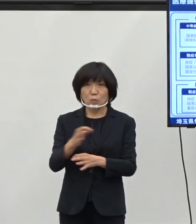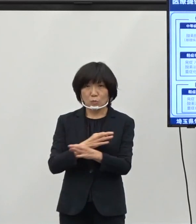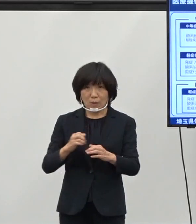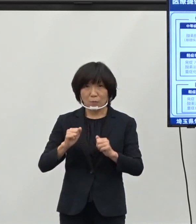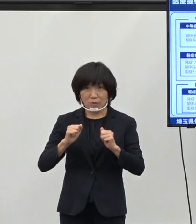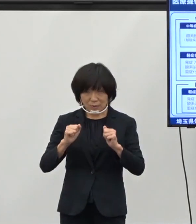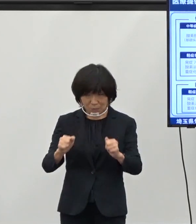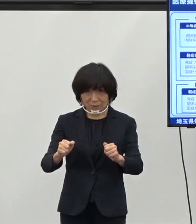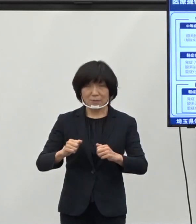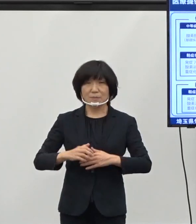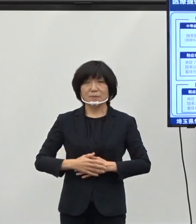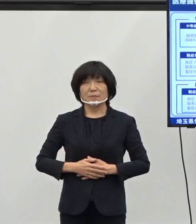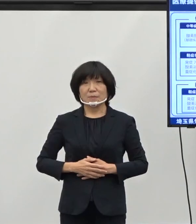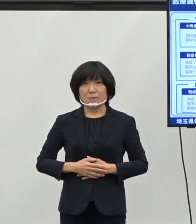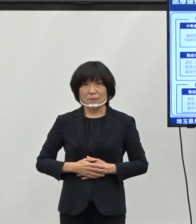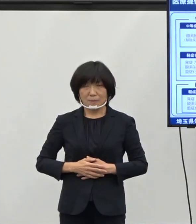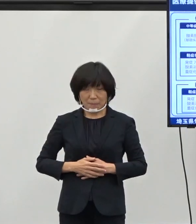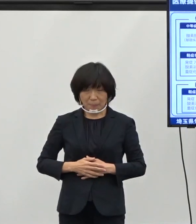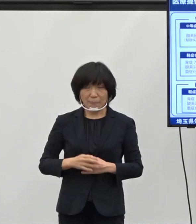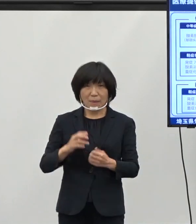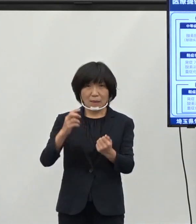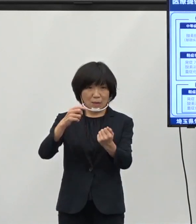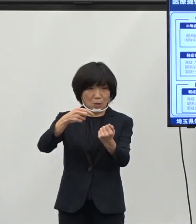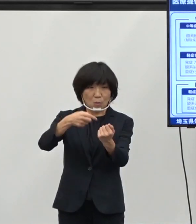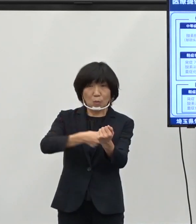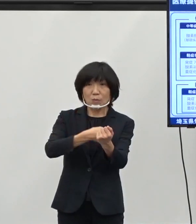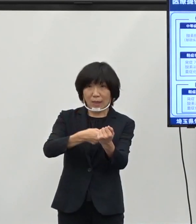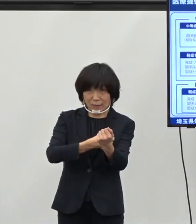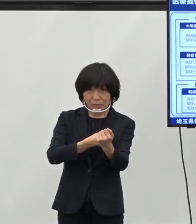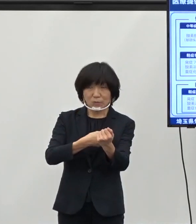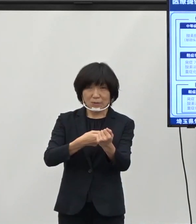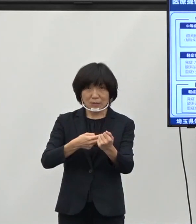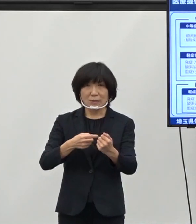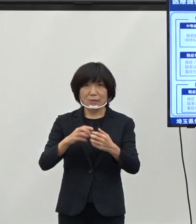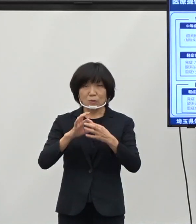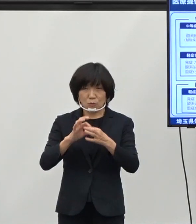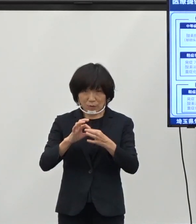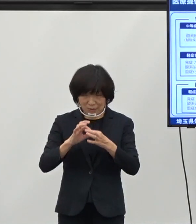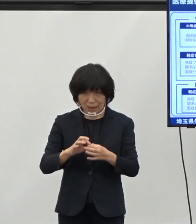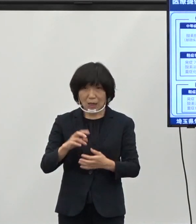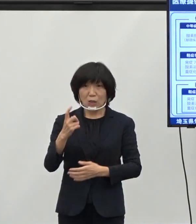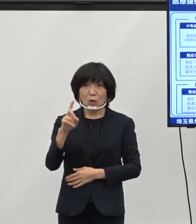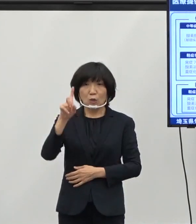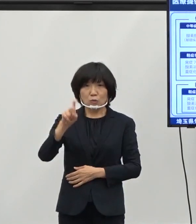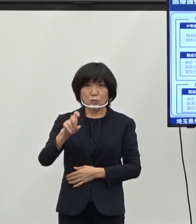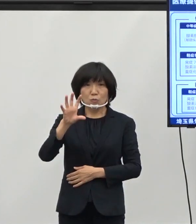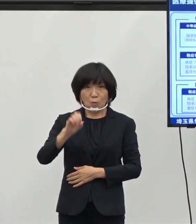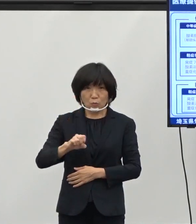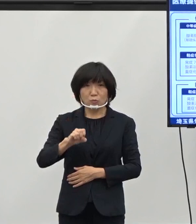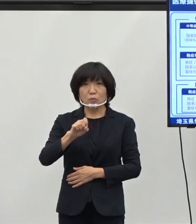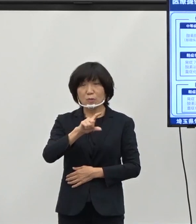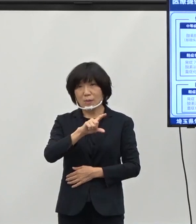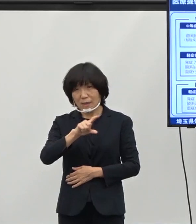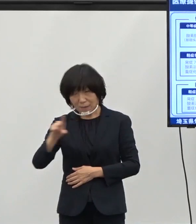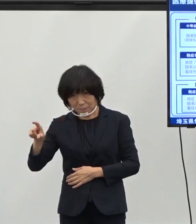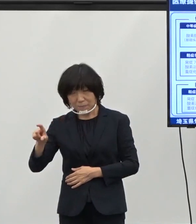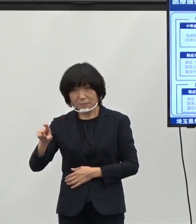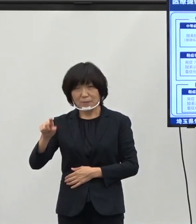酸素療法及び抗体カクテル療法の実施です。事業費は10億3758万